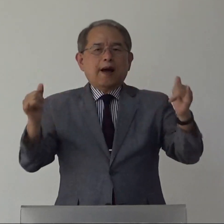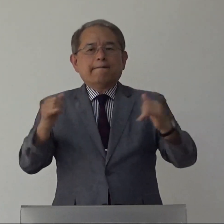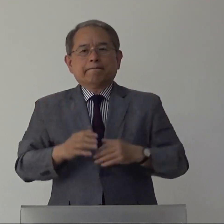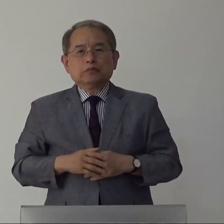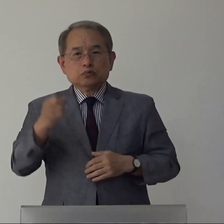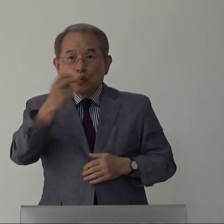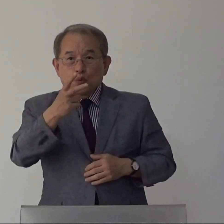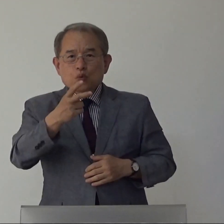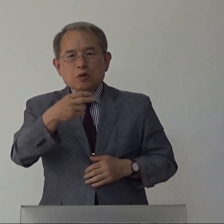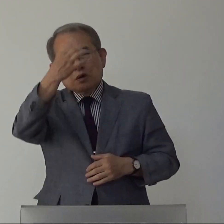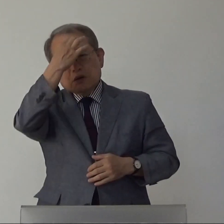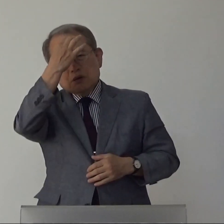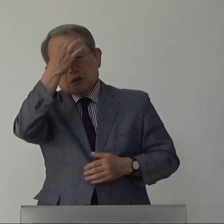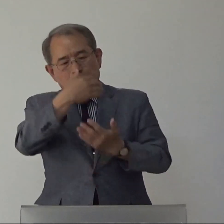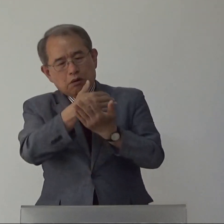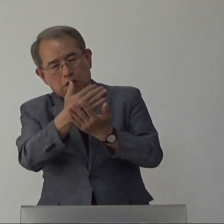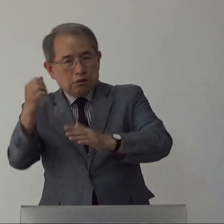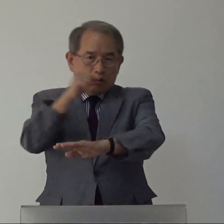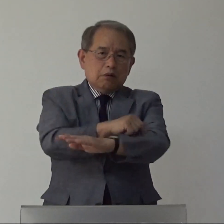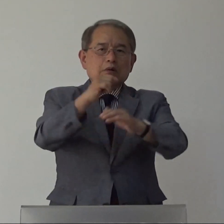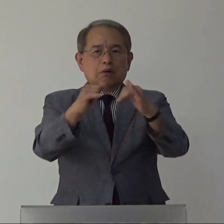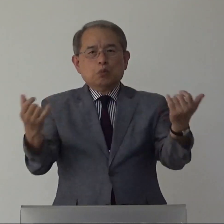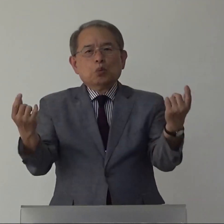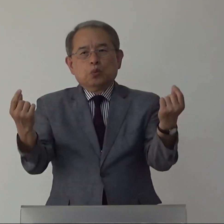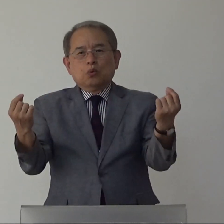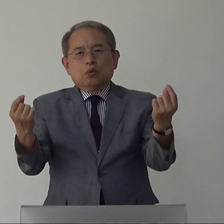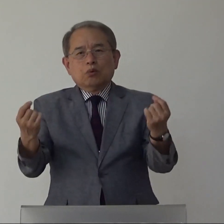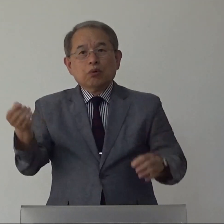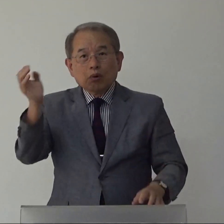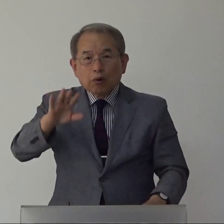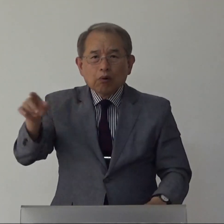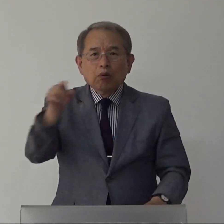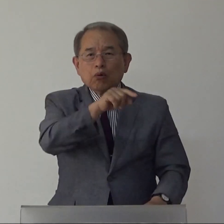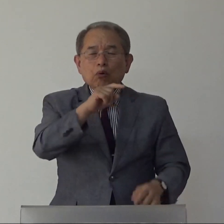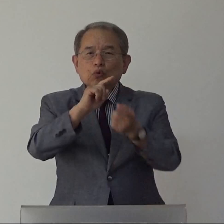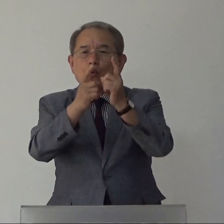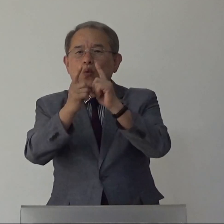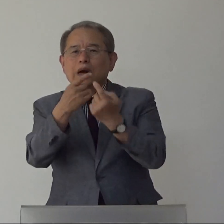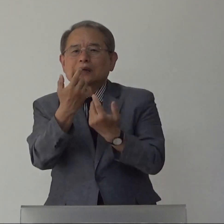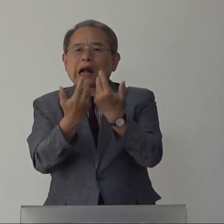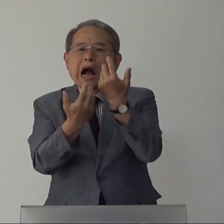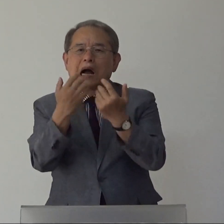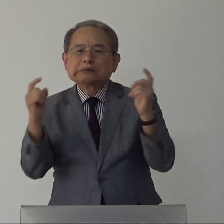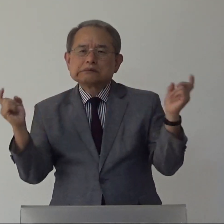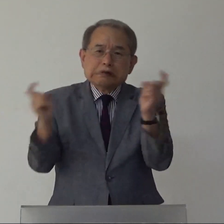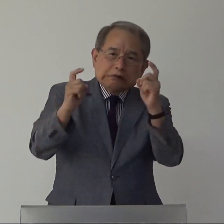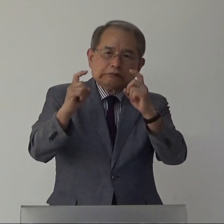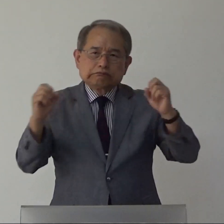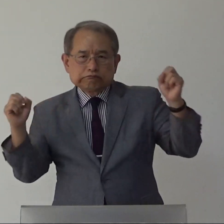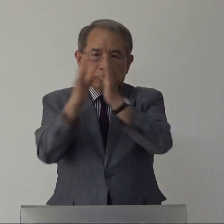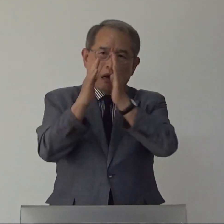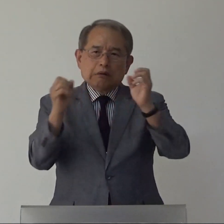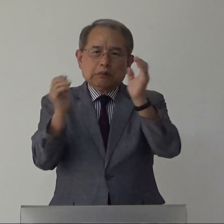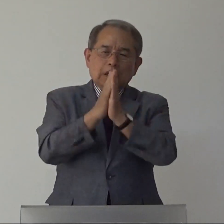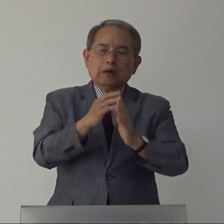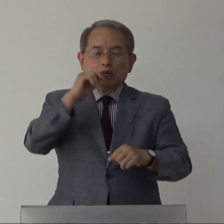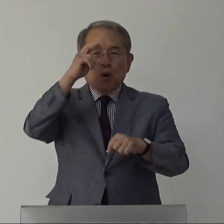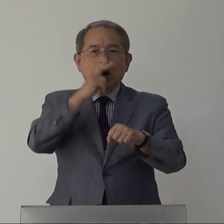오래된 사람입니다. 교회를 위해서 봉사하고 충성하는 사람입니다. 여러 가지 재능도 있었던 사람입니다. 그러나